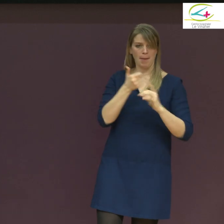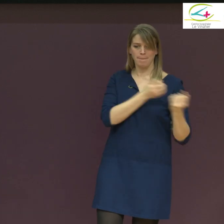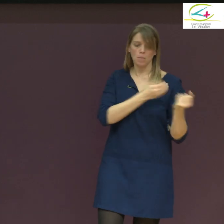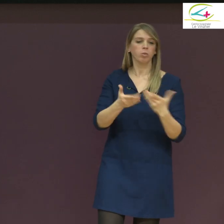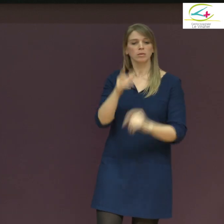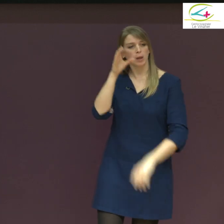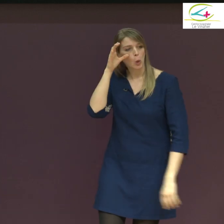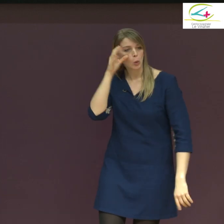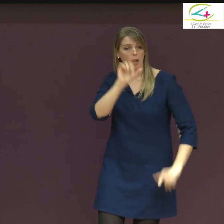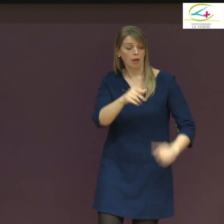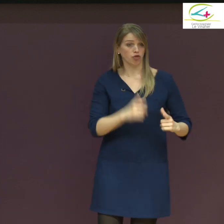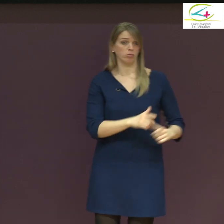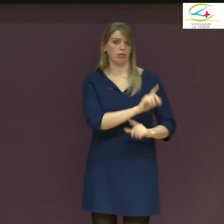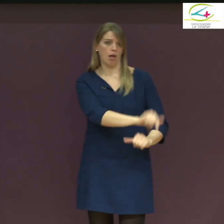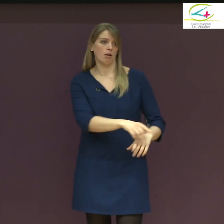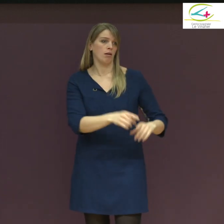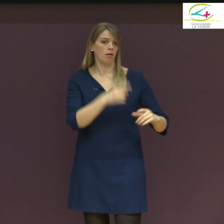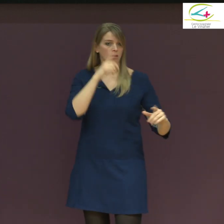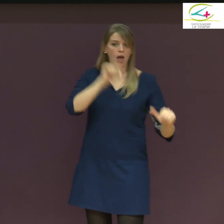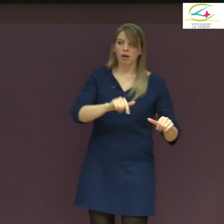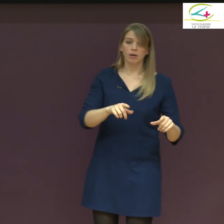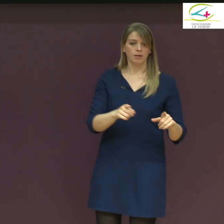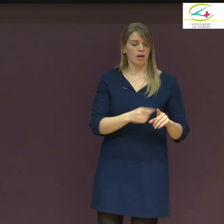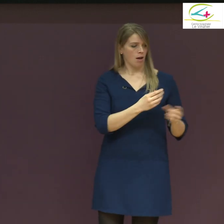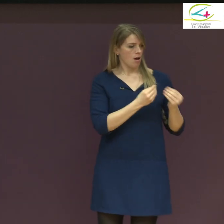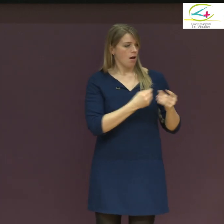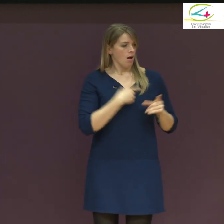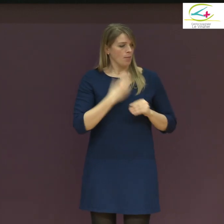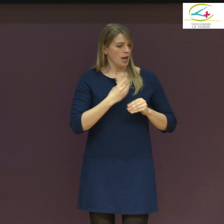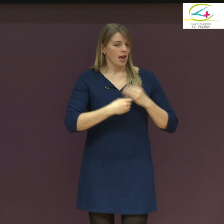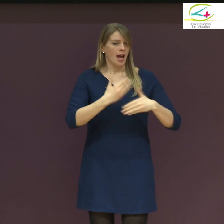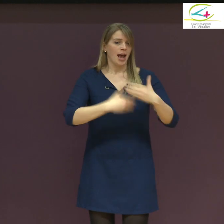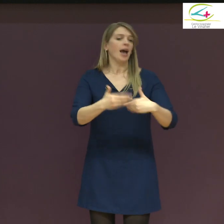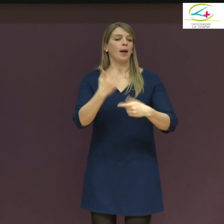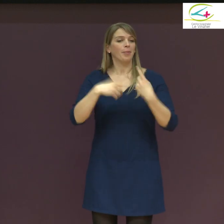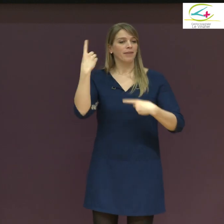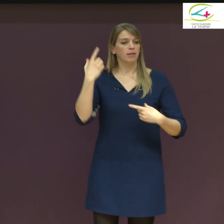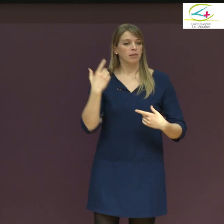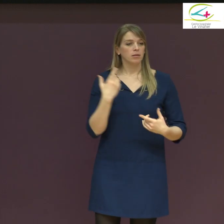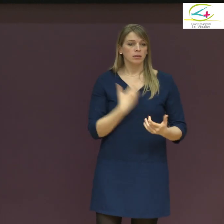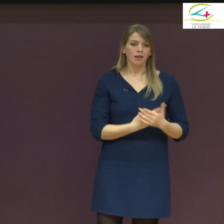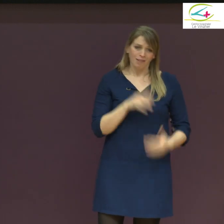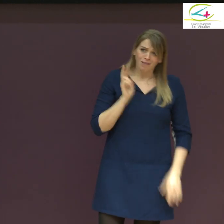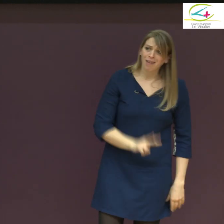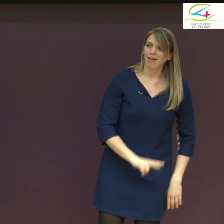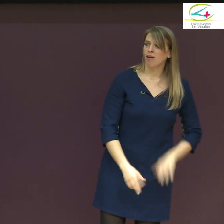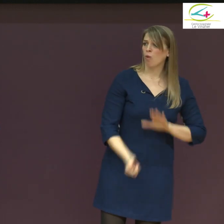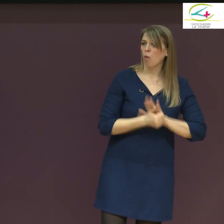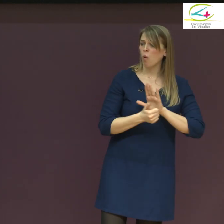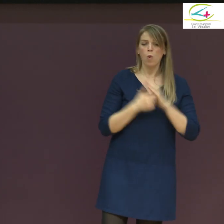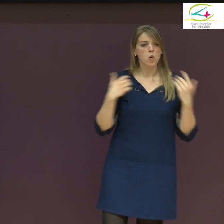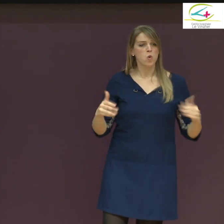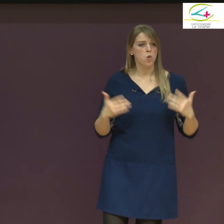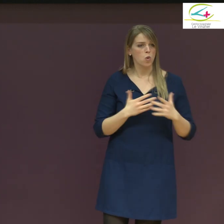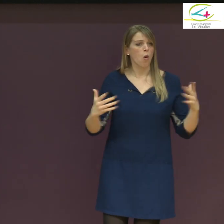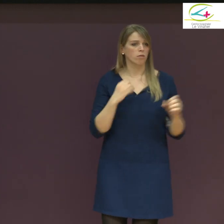juste écouté, elle était là, avec sa présence, et puis j'ai appris à faire ça, plus tard. Mais rien que ça, c'est un job. Et rien que ça, c'est la